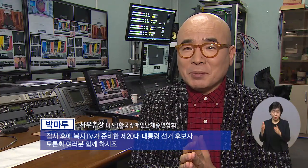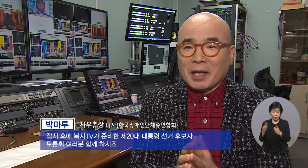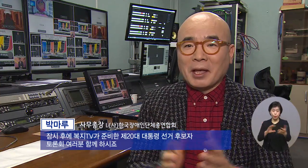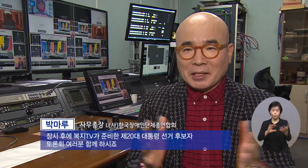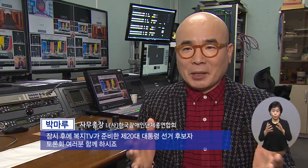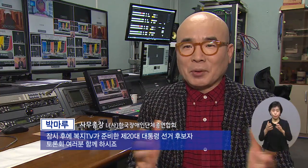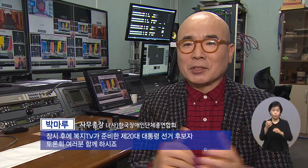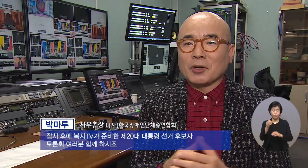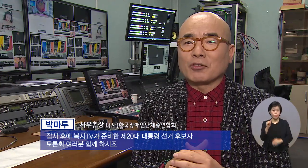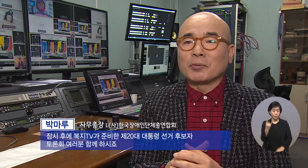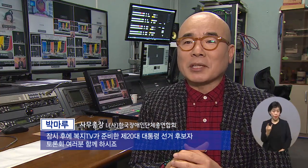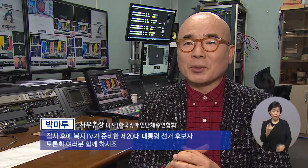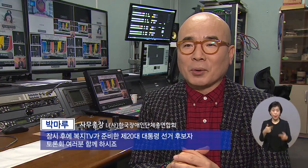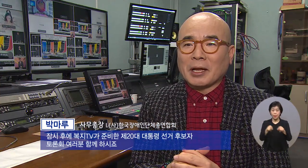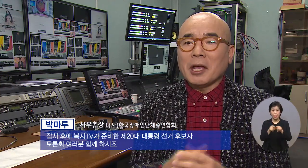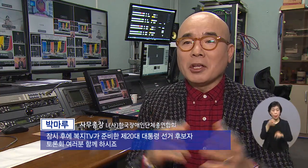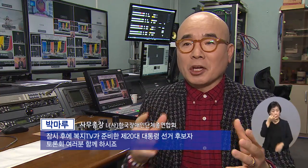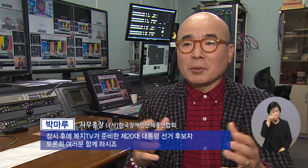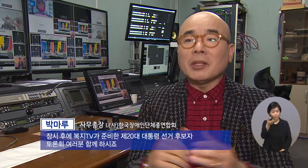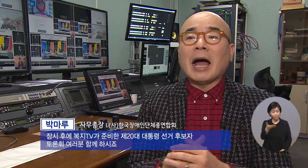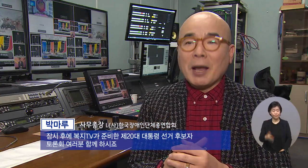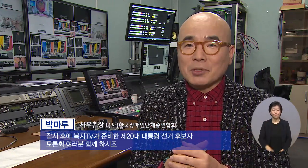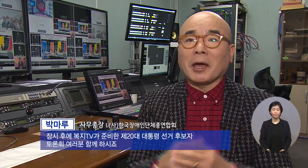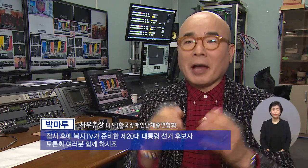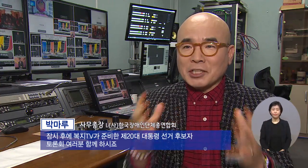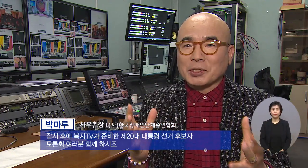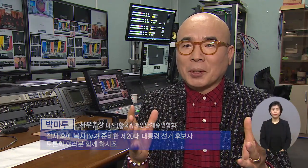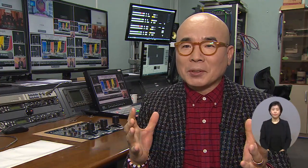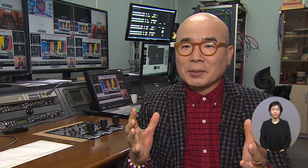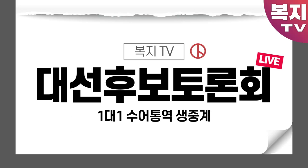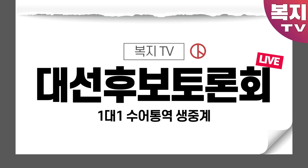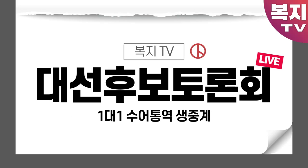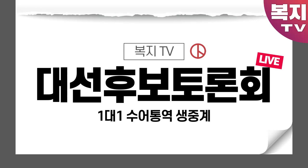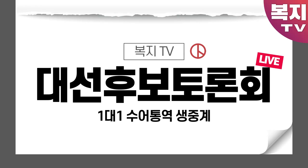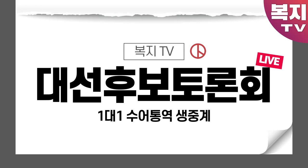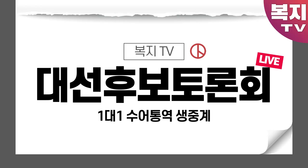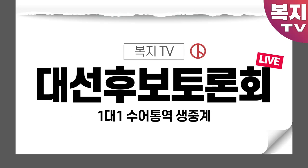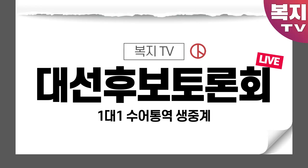제20대 대통령 선거 후보자 토론회 여러분 함께 하시죠.